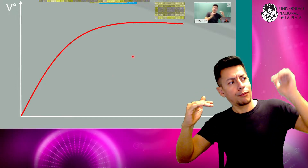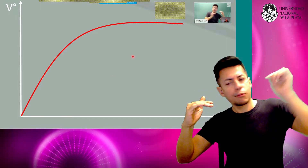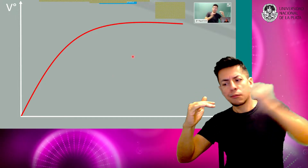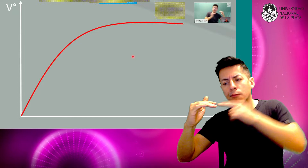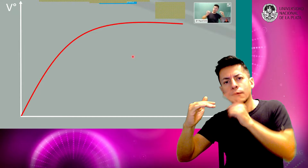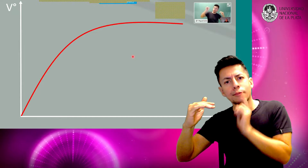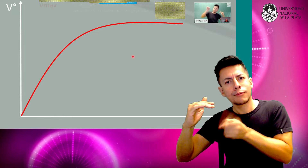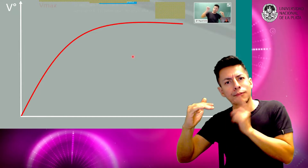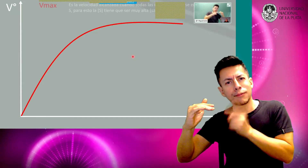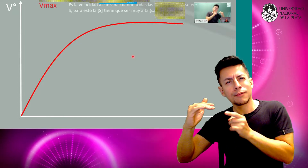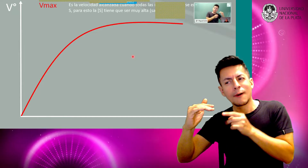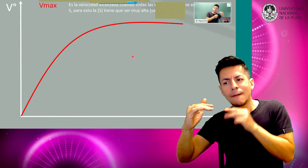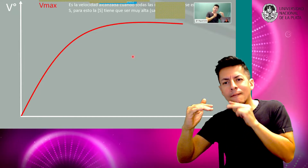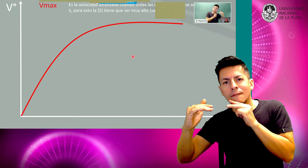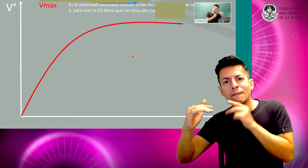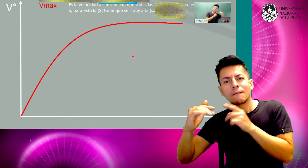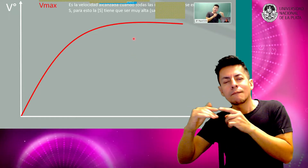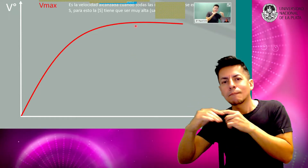A esa velocidad